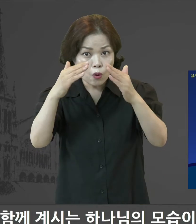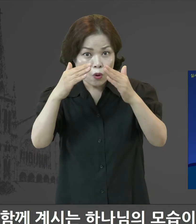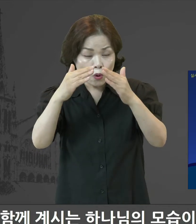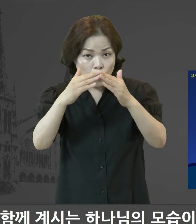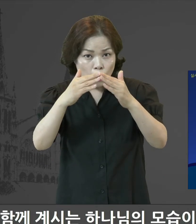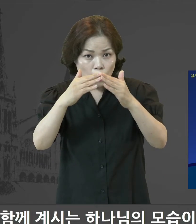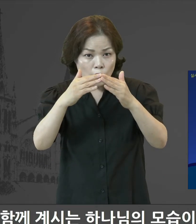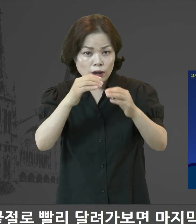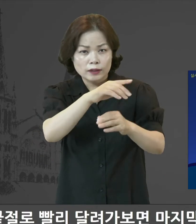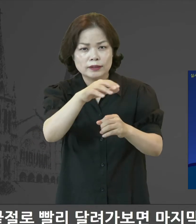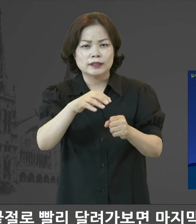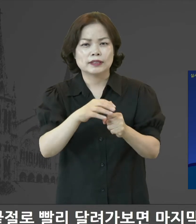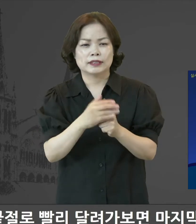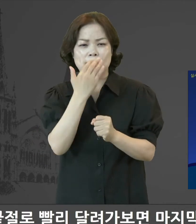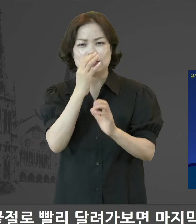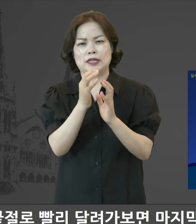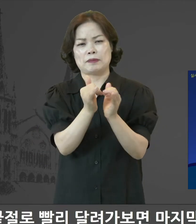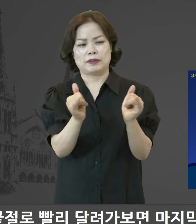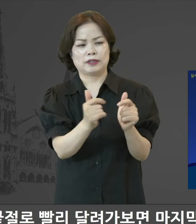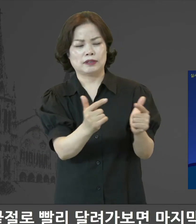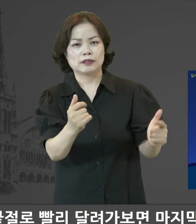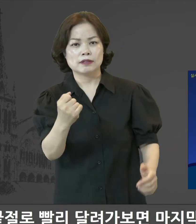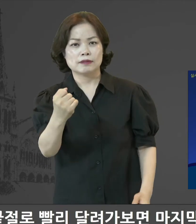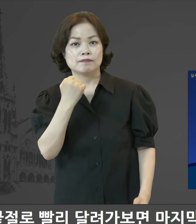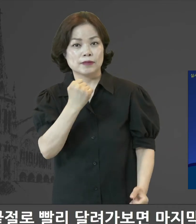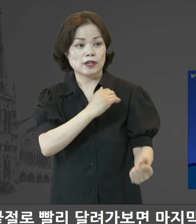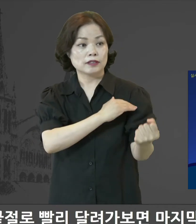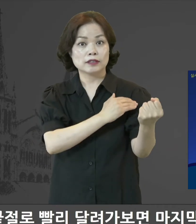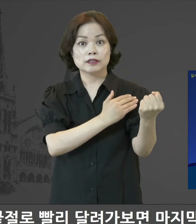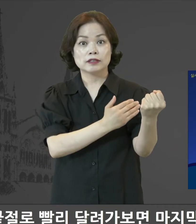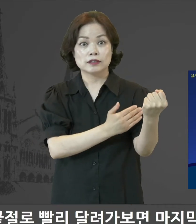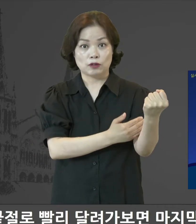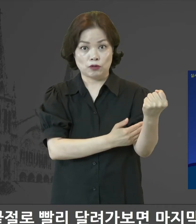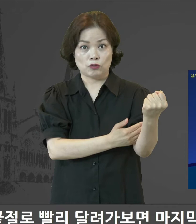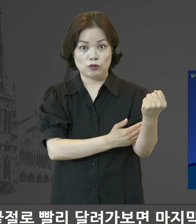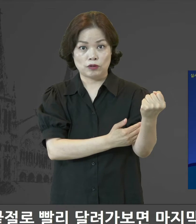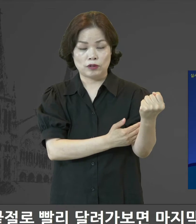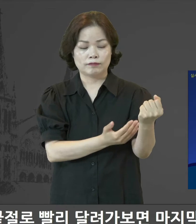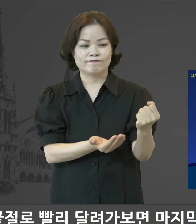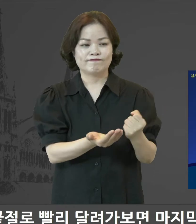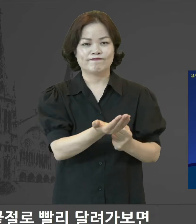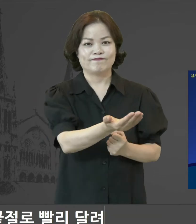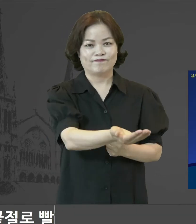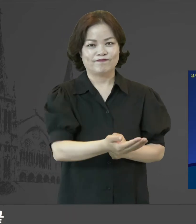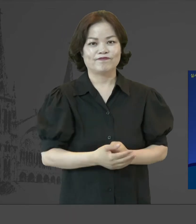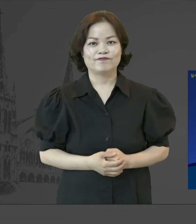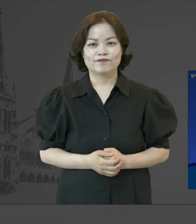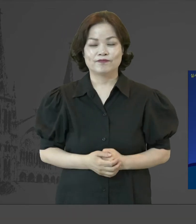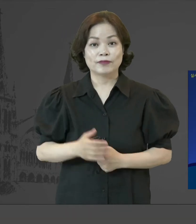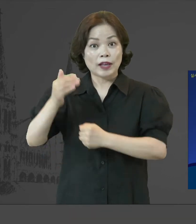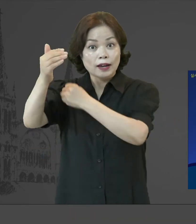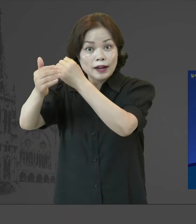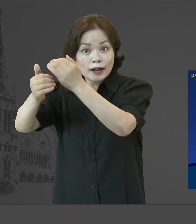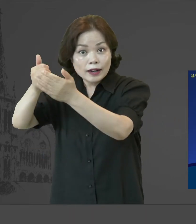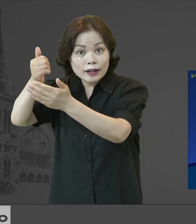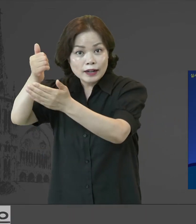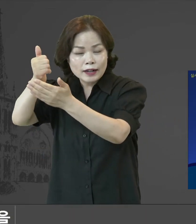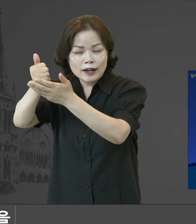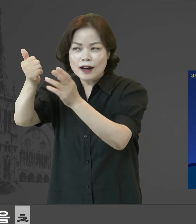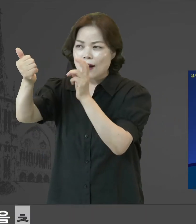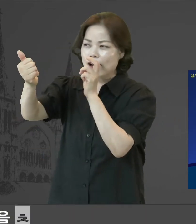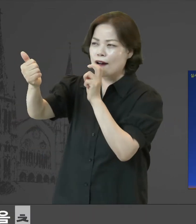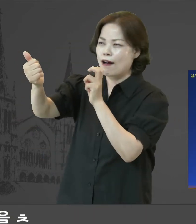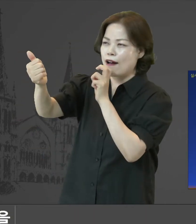나타내시나이다. 이스라엘의 하나님은 그의 백성에게 힘과 능력을 주시나니. 하나님을